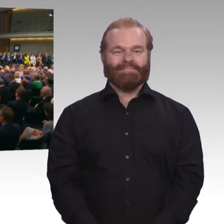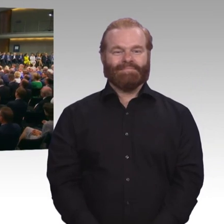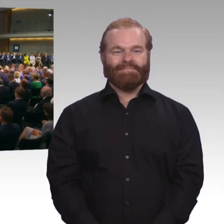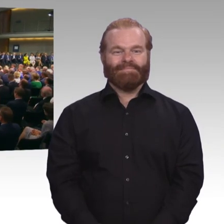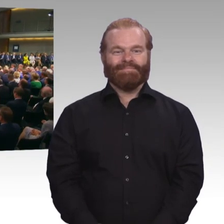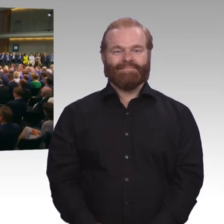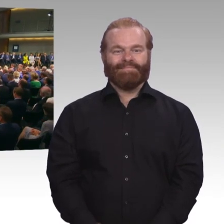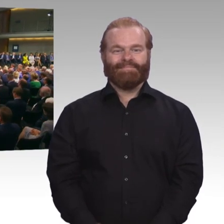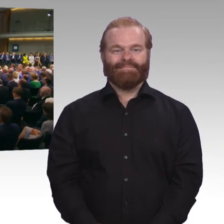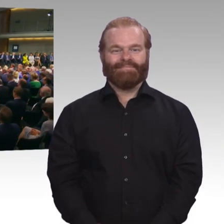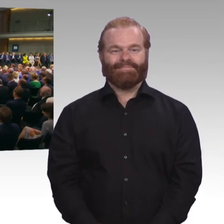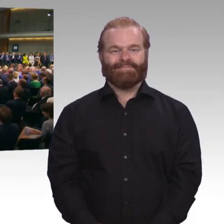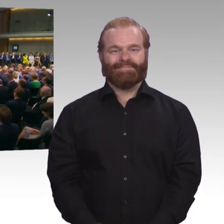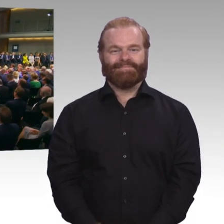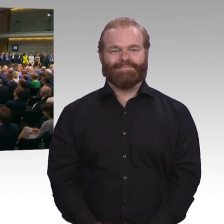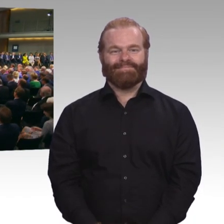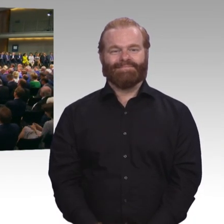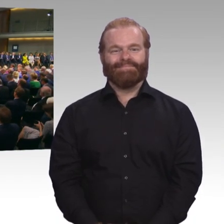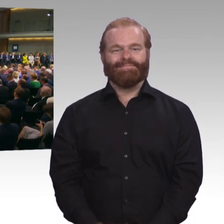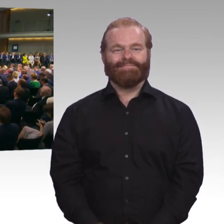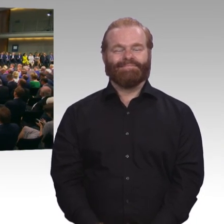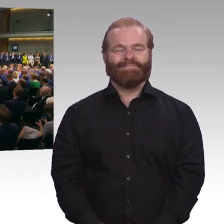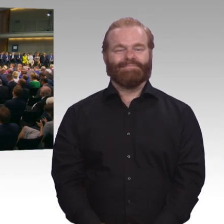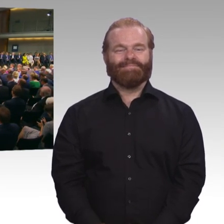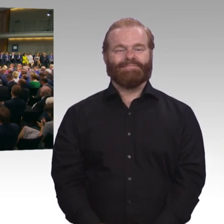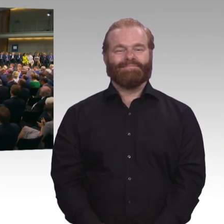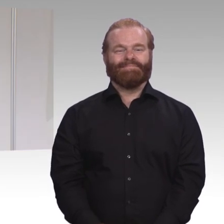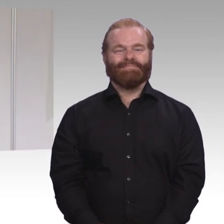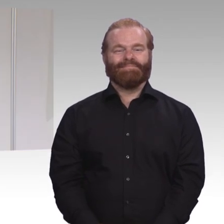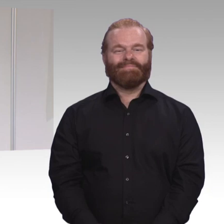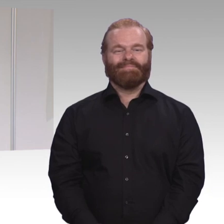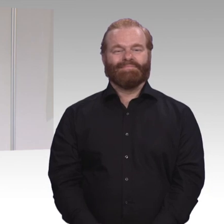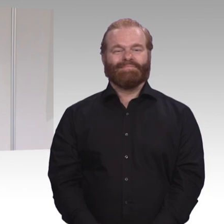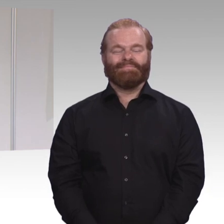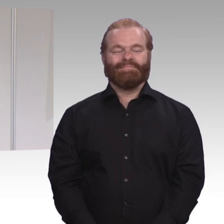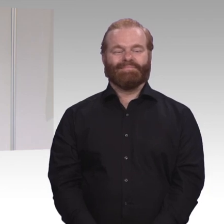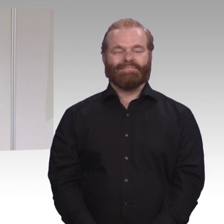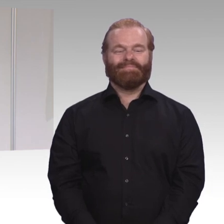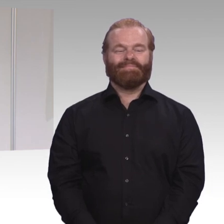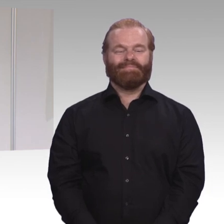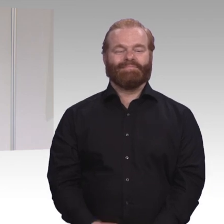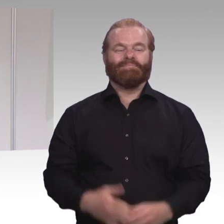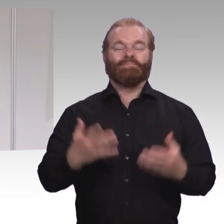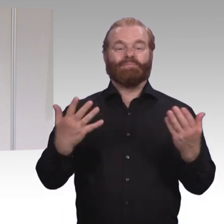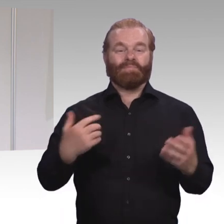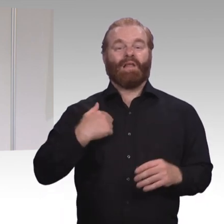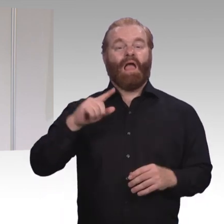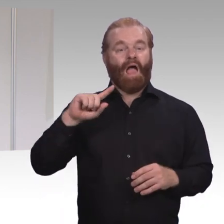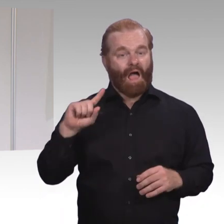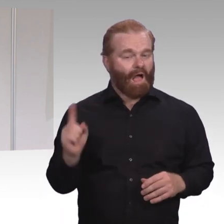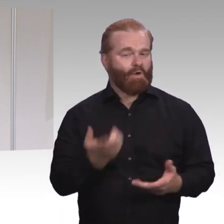Und ich bin stolz auf die mehr als 60.000 zivilen Mitarbeiterinnen und Mitarbeiter, die genau dafür